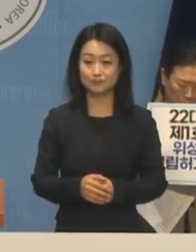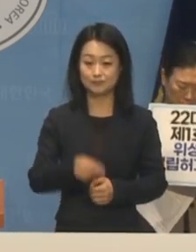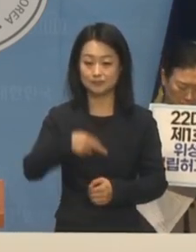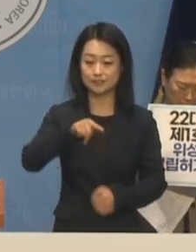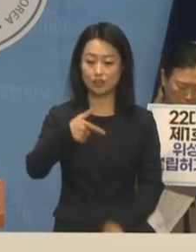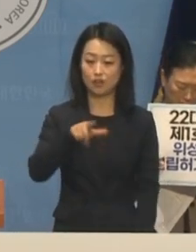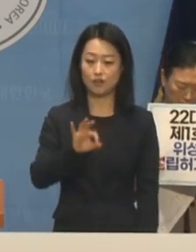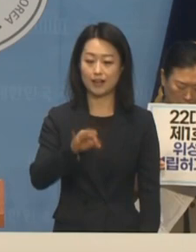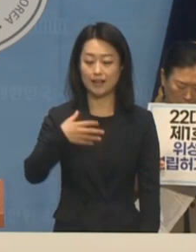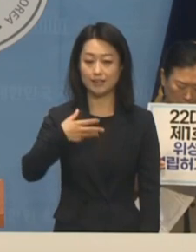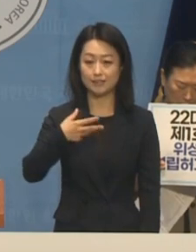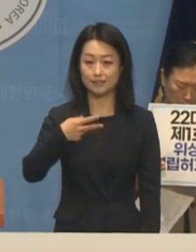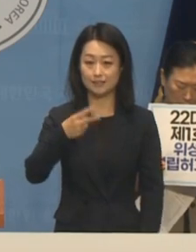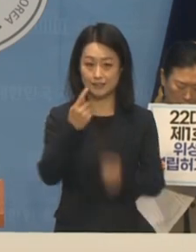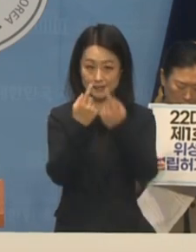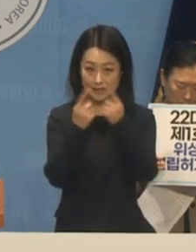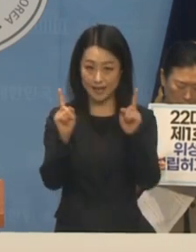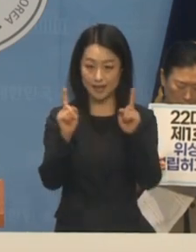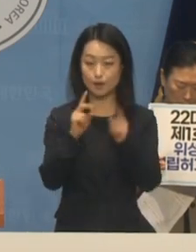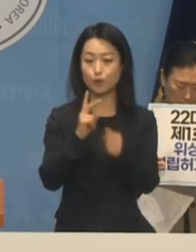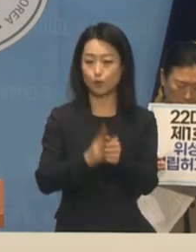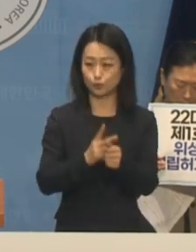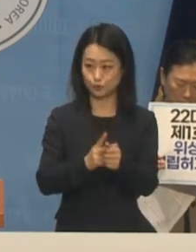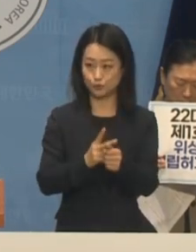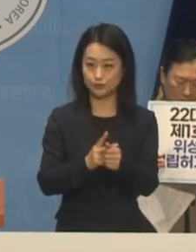성황대 하상흥 교수님 모셨습니다.